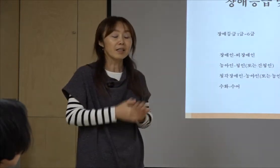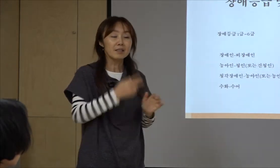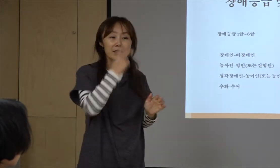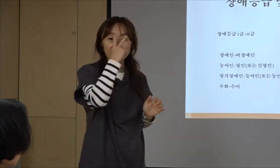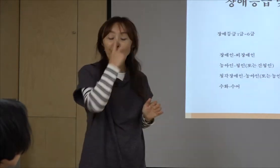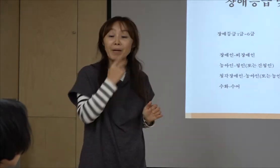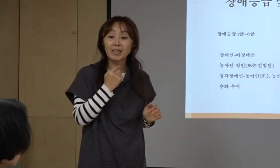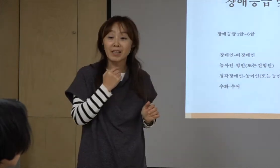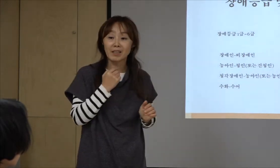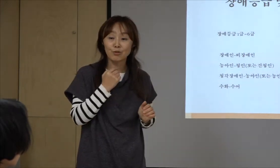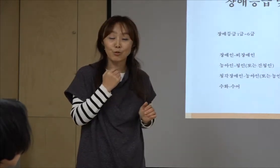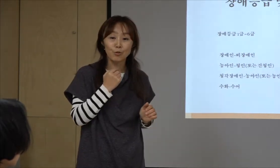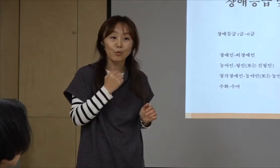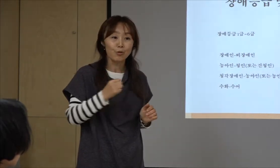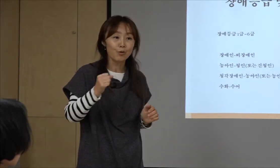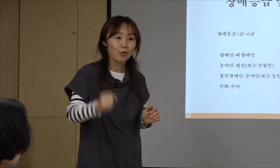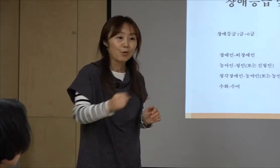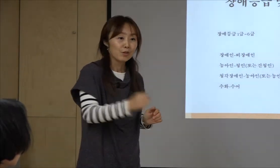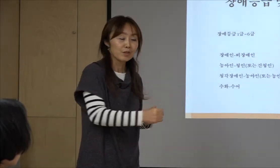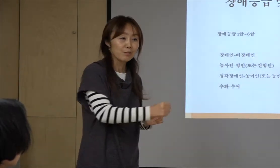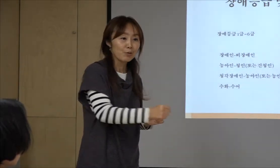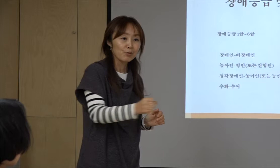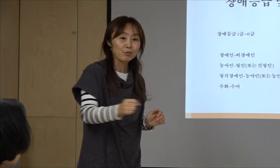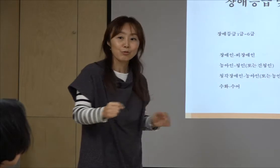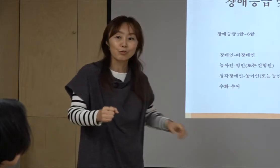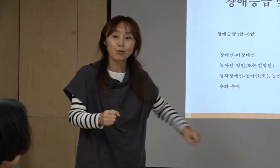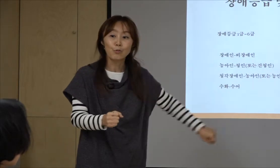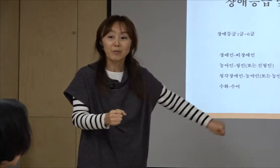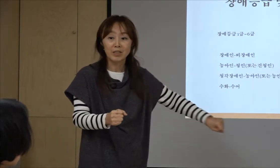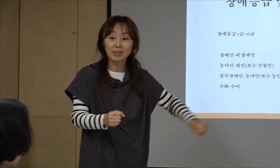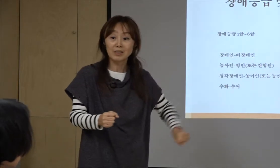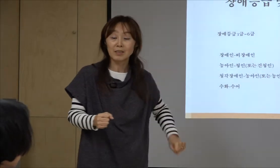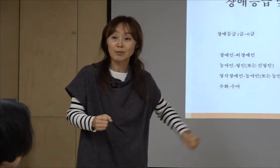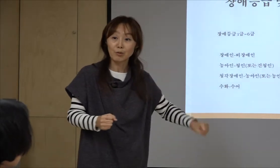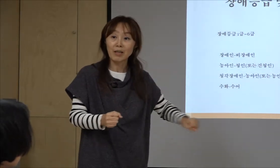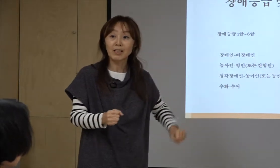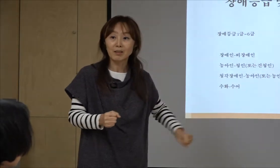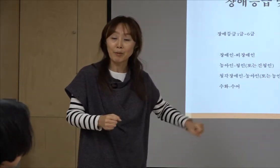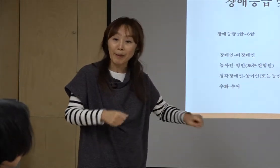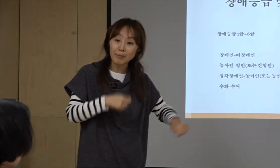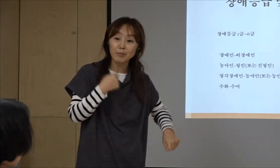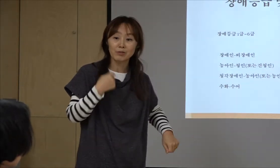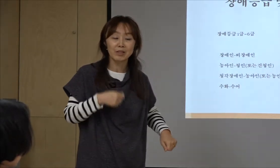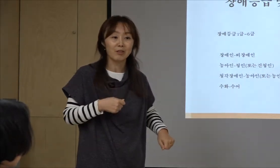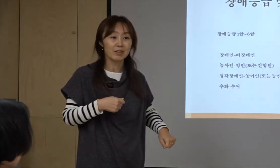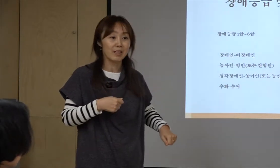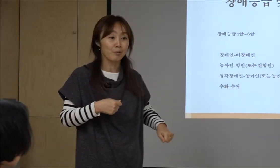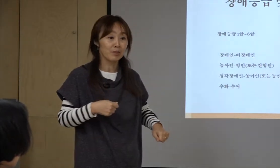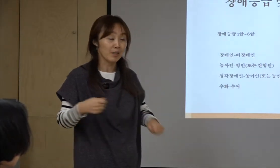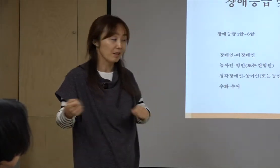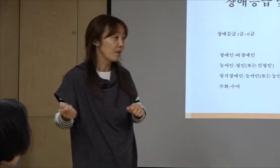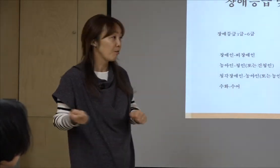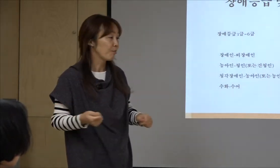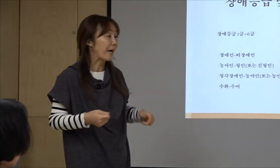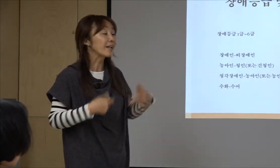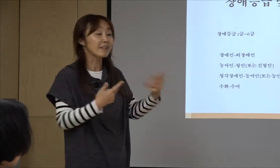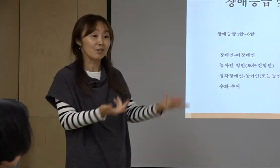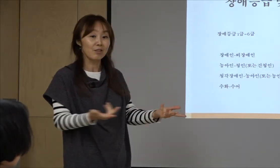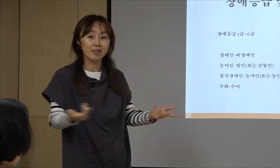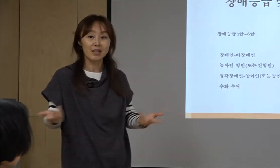시각장애는 이제 전맹이 돼가지고 그 뭐 누구 도움 없이는 뭐 생활하기가 밥을 먹는다거나 이제 바깥에서